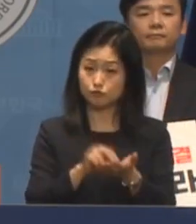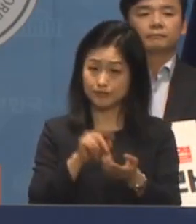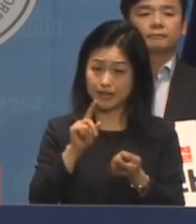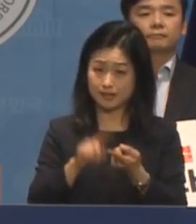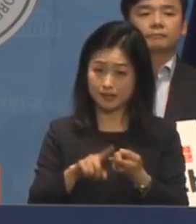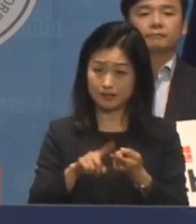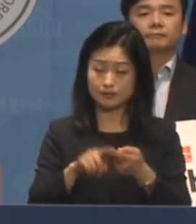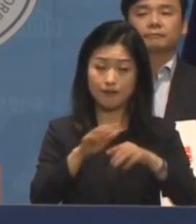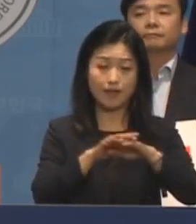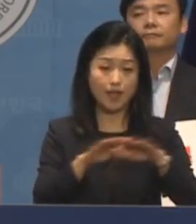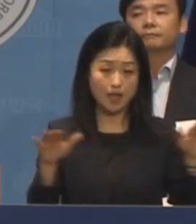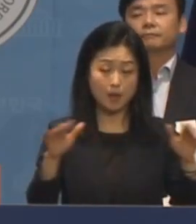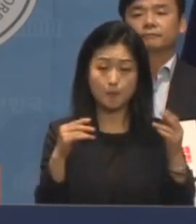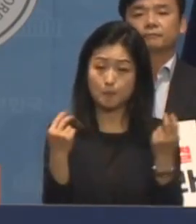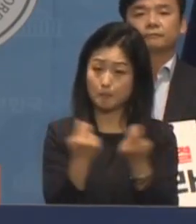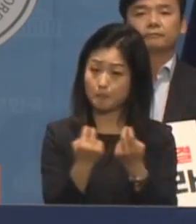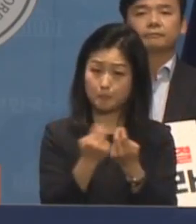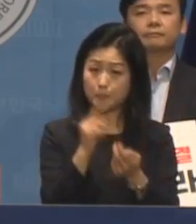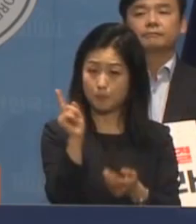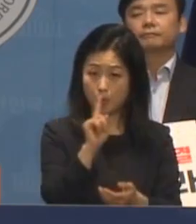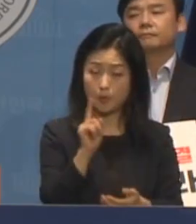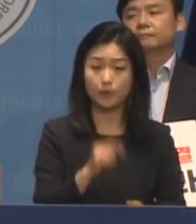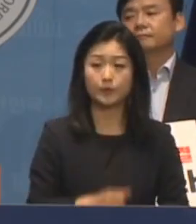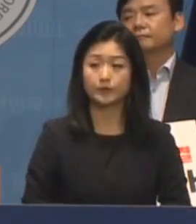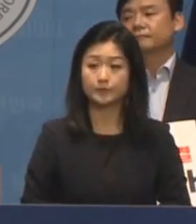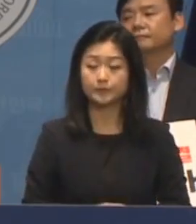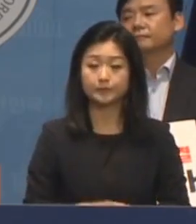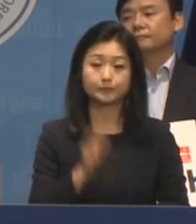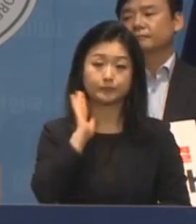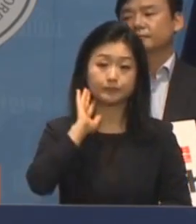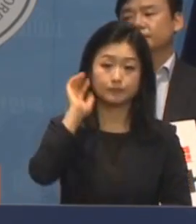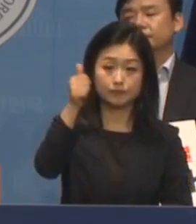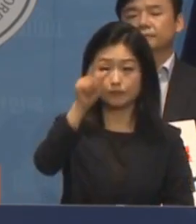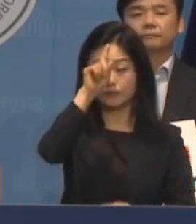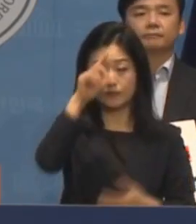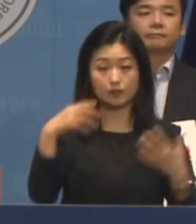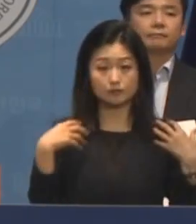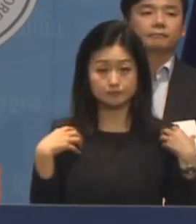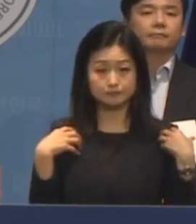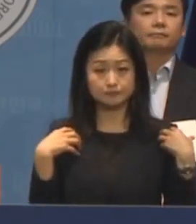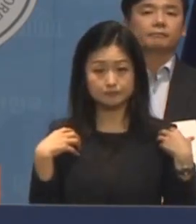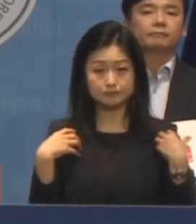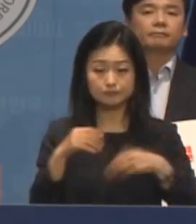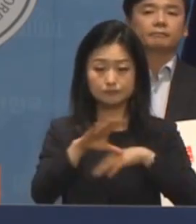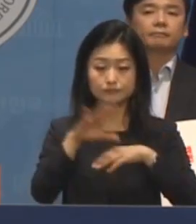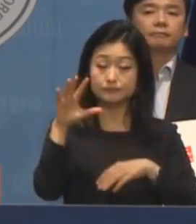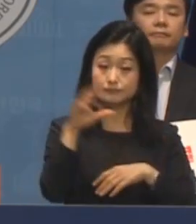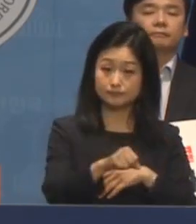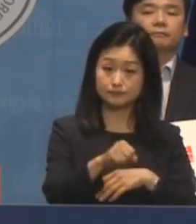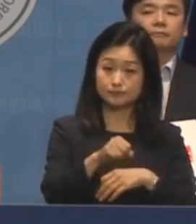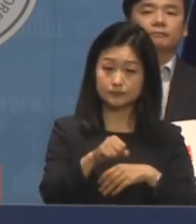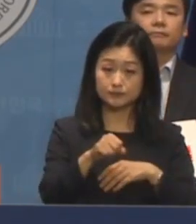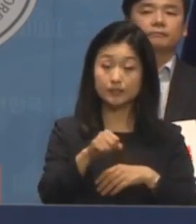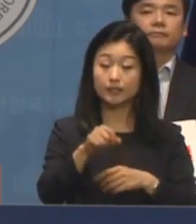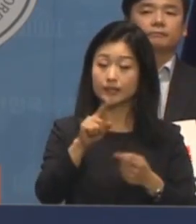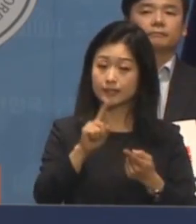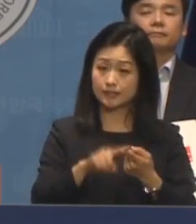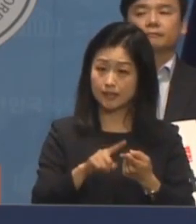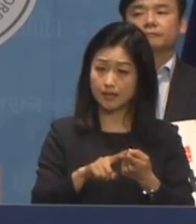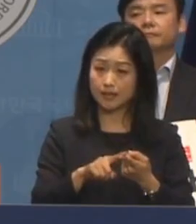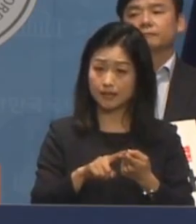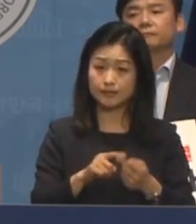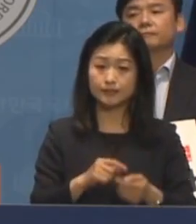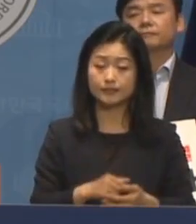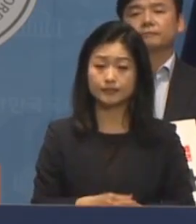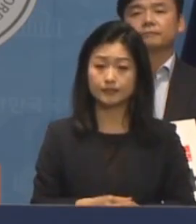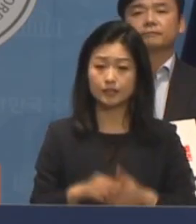문제를 해결하는 길은 이 윤석열 정권의 방송작 의도, 기도 이